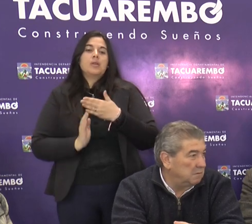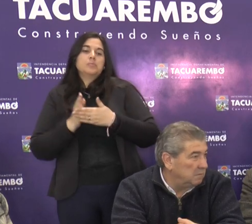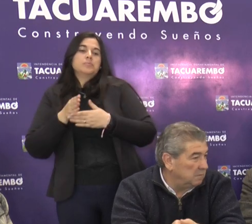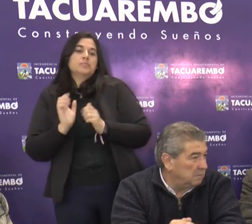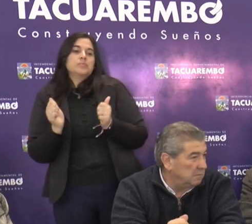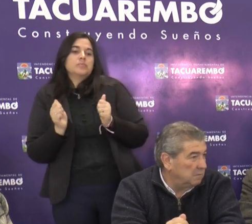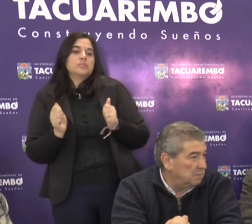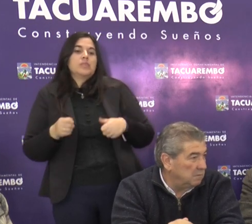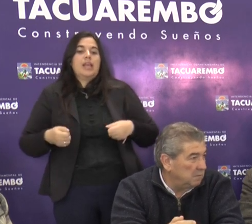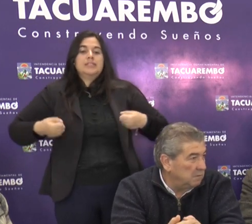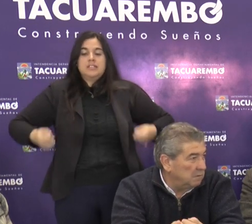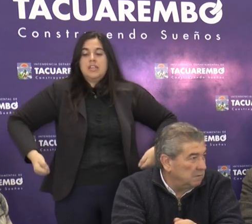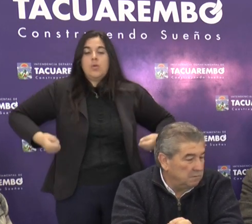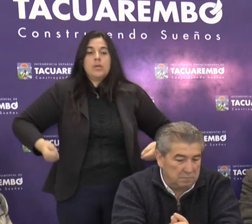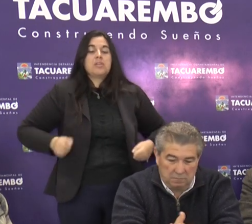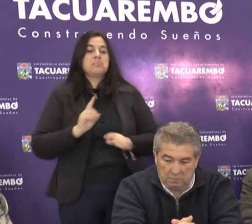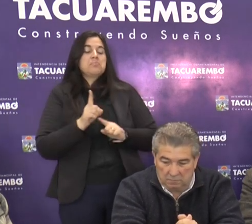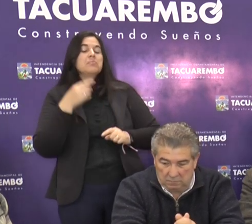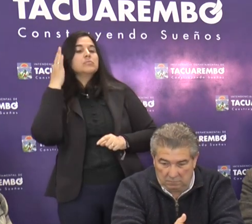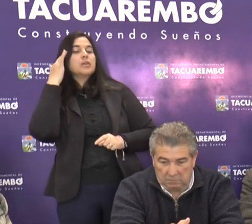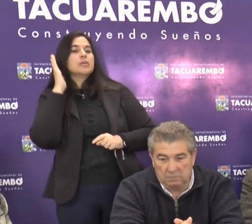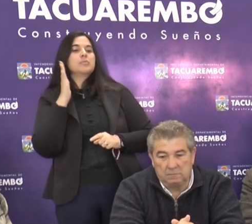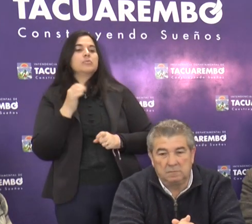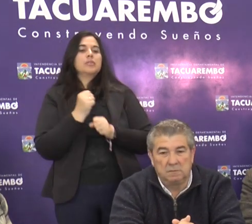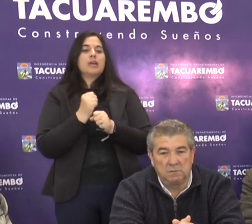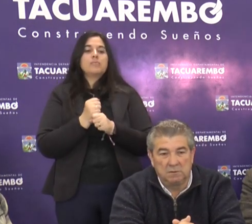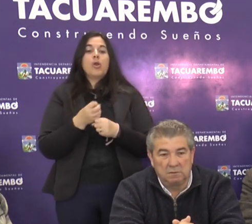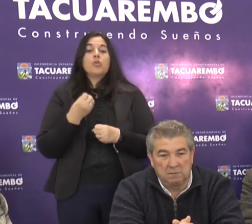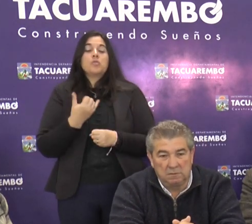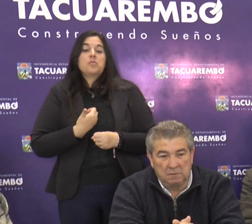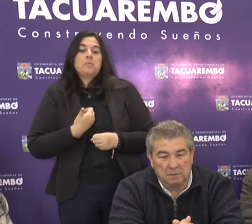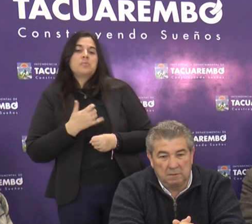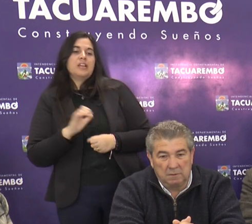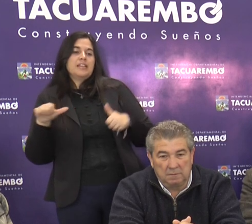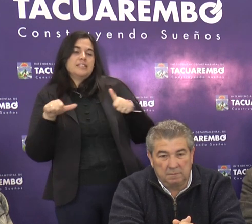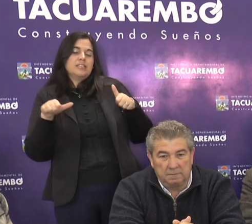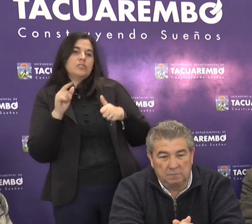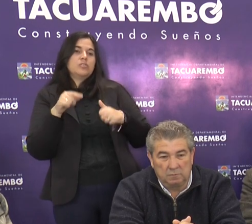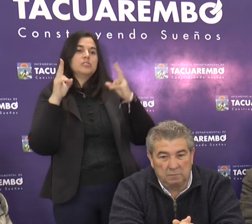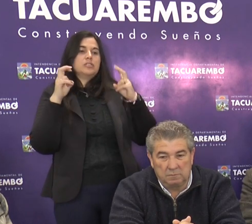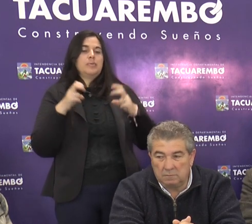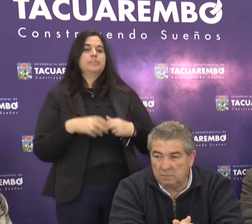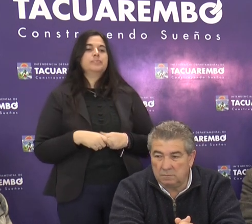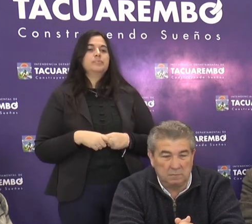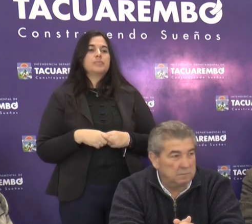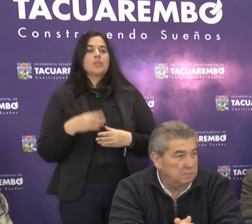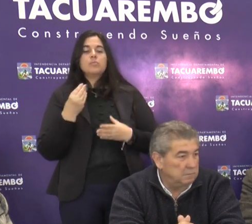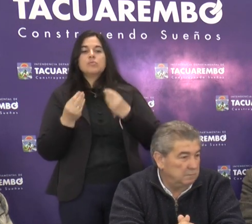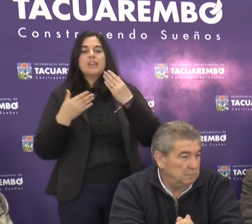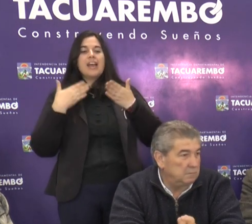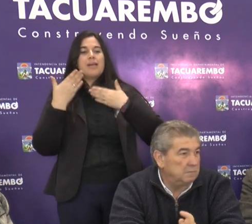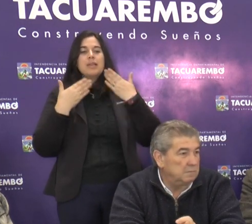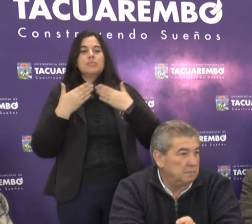rampas de silla de rueda, o no sabemos cómo se está trabajando el tema de las prestaciones, que es un gran tema también, que lo hemos hablado muchas veces con Daniel, el